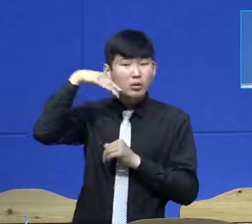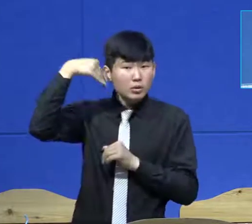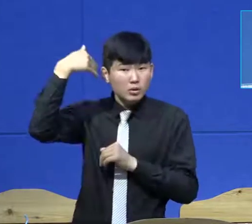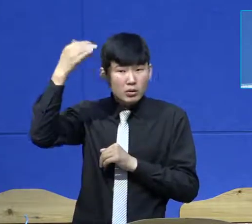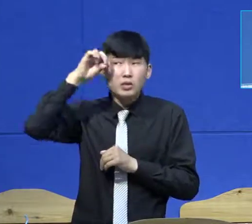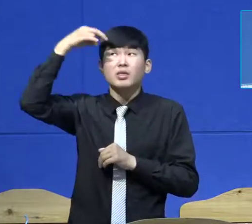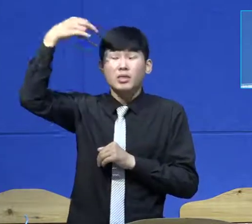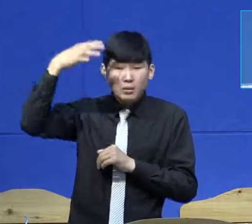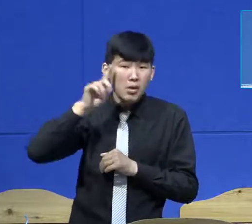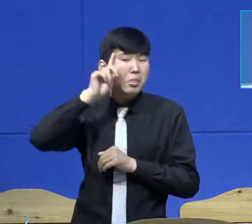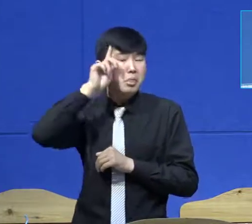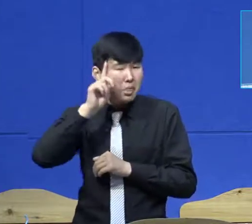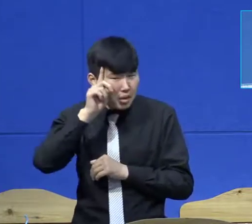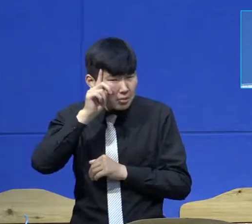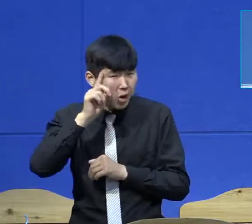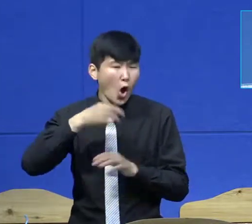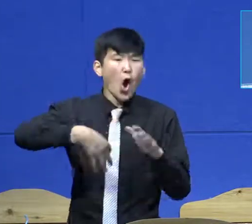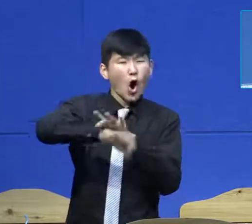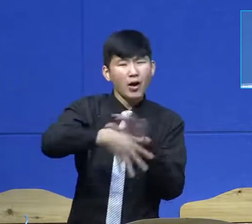Бурхны нэгүслийг дими хоосон бүү аваа.